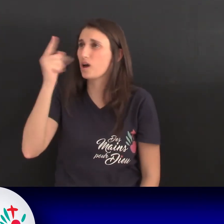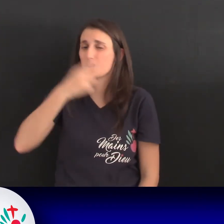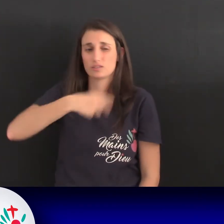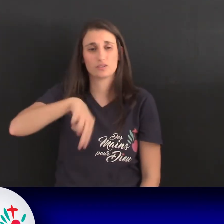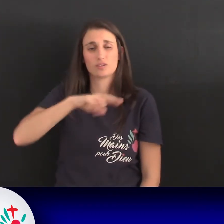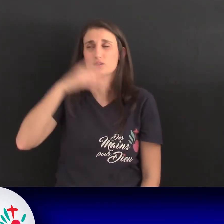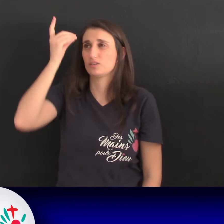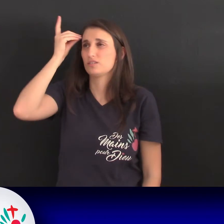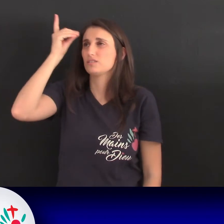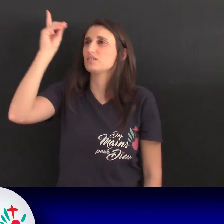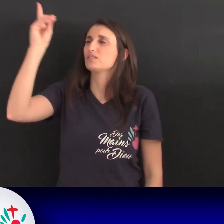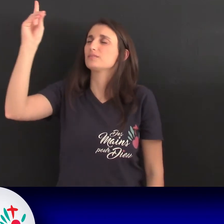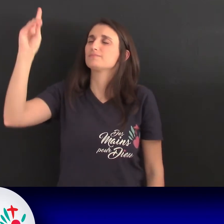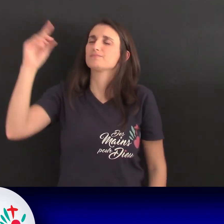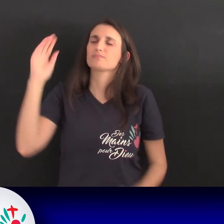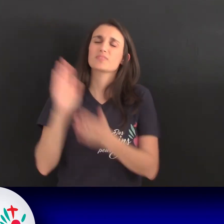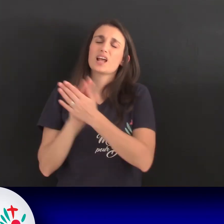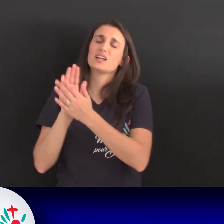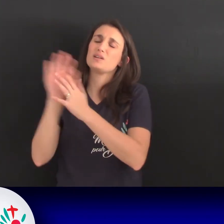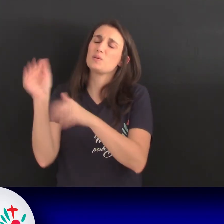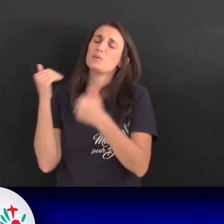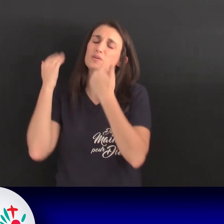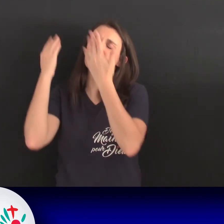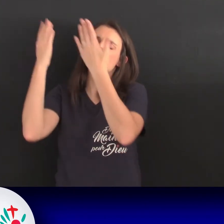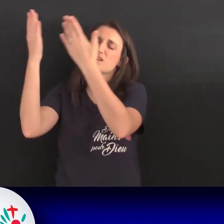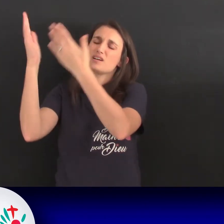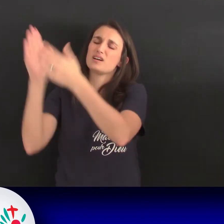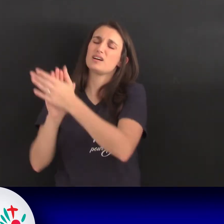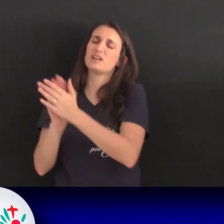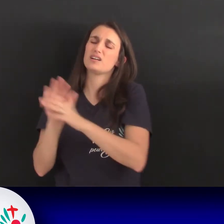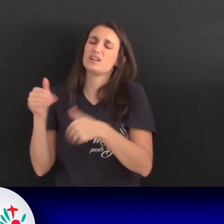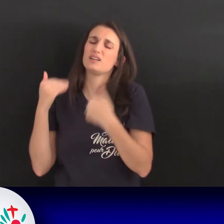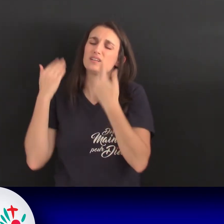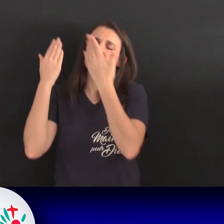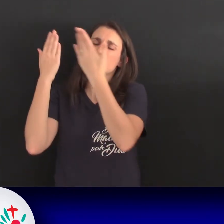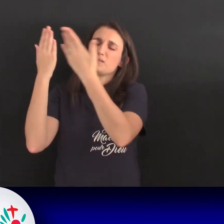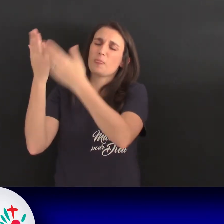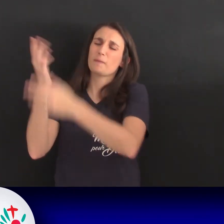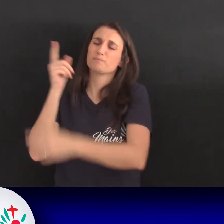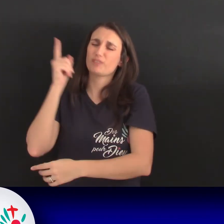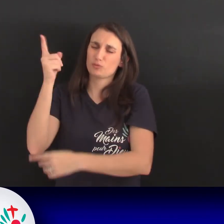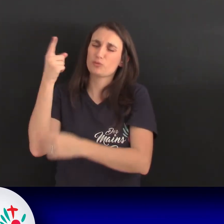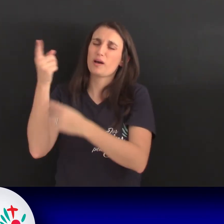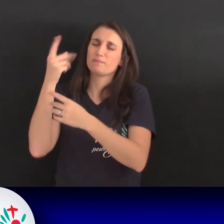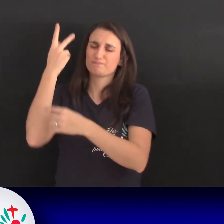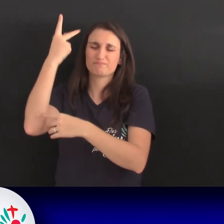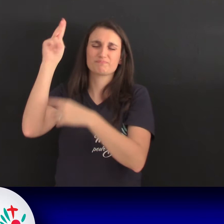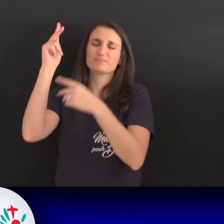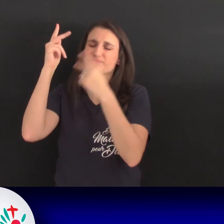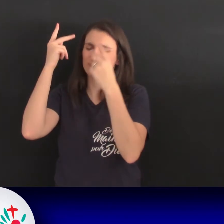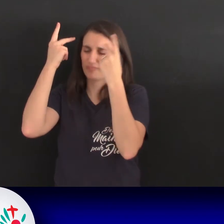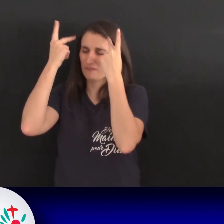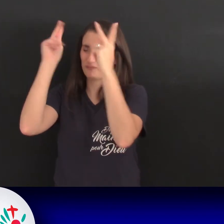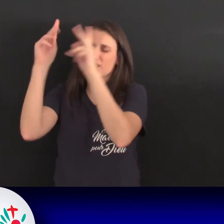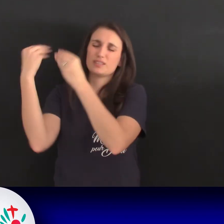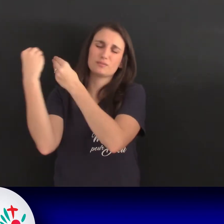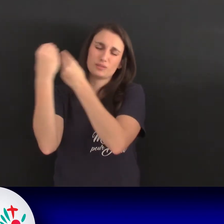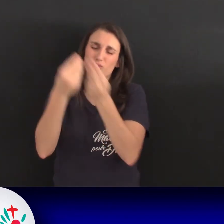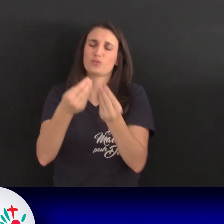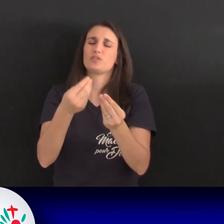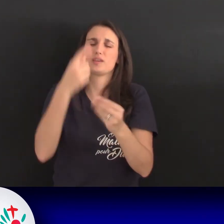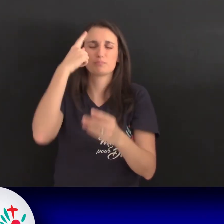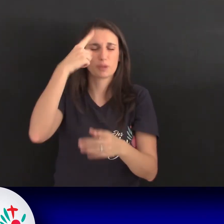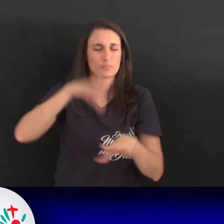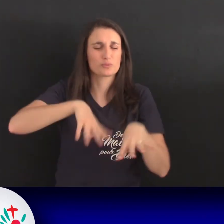alléluia. C'est toi notre Seigneur, celui qui a donné sa vie pour nous sauver.